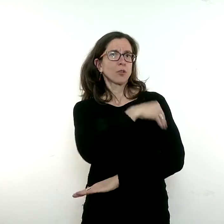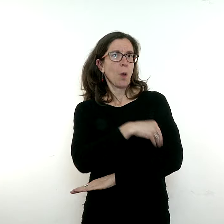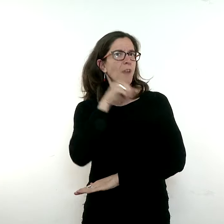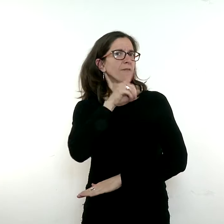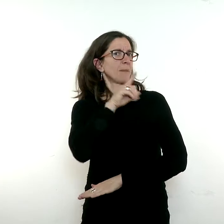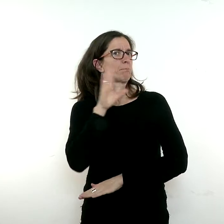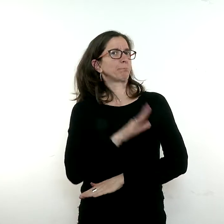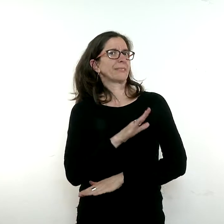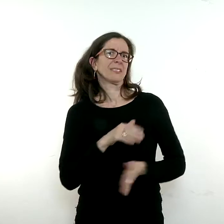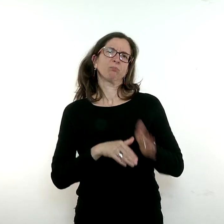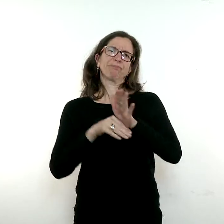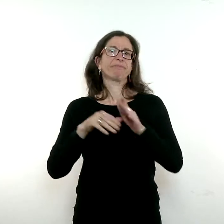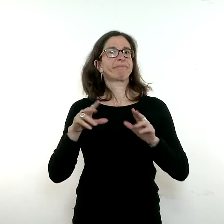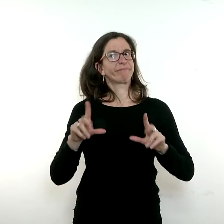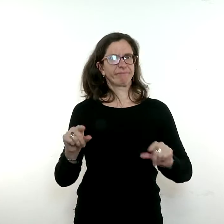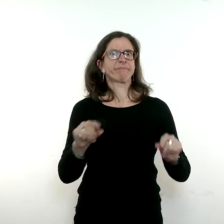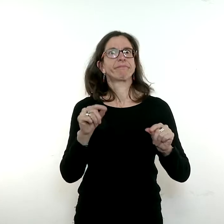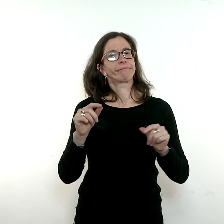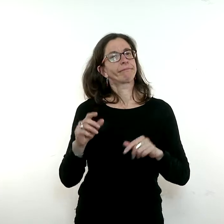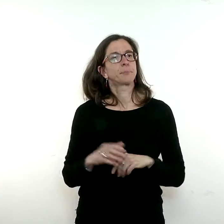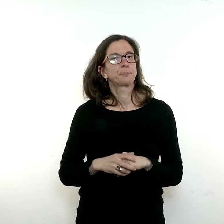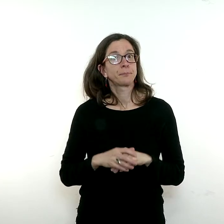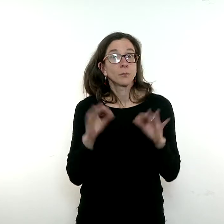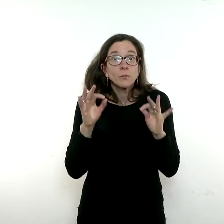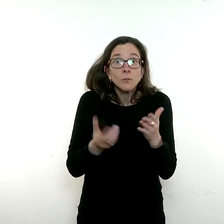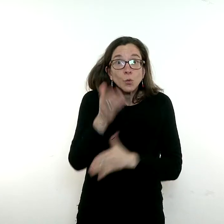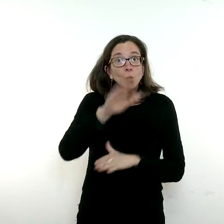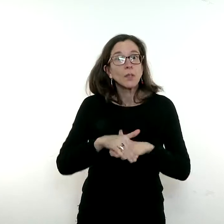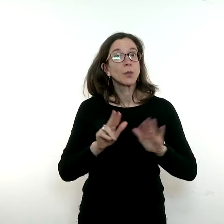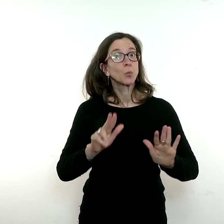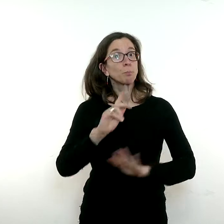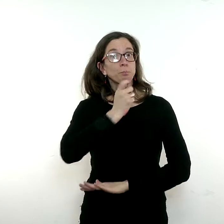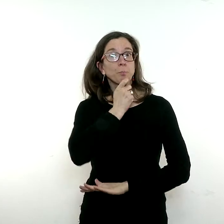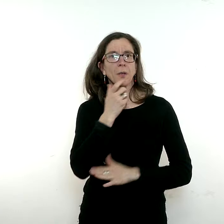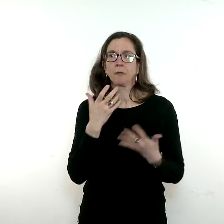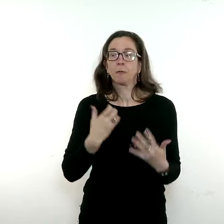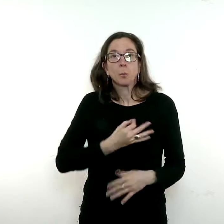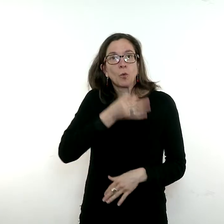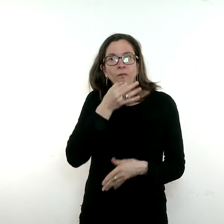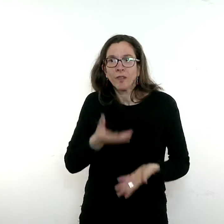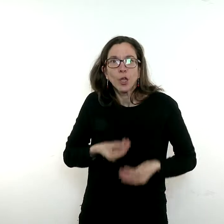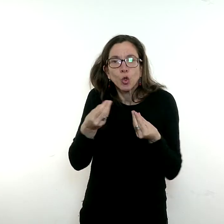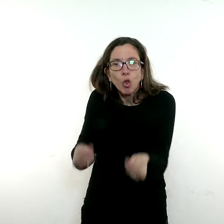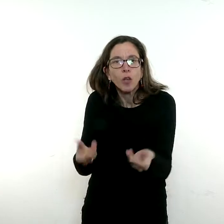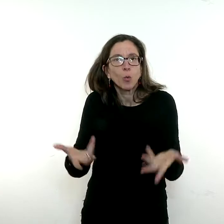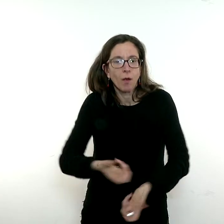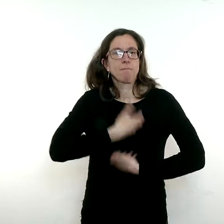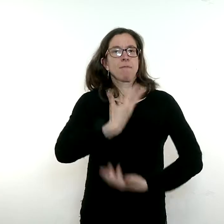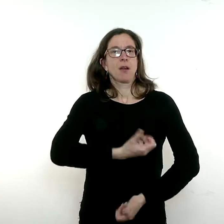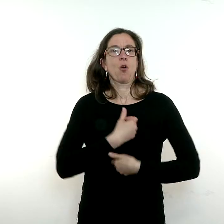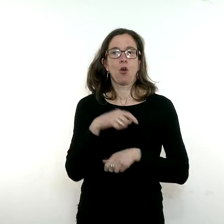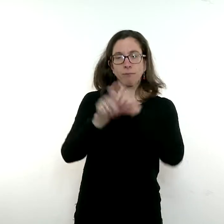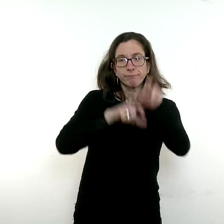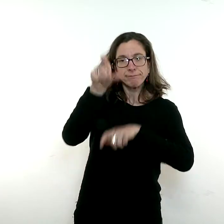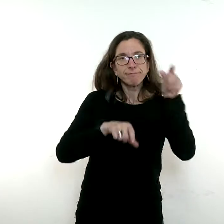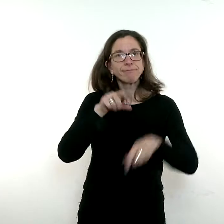avons voulu, dans le cadre de la journée du 8 mars, donner la parole aux Montpelliéraines et aux Montpelliérains. Et donc on